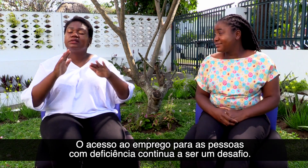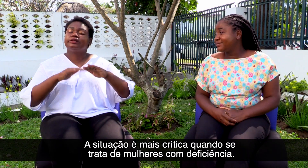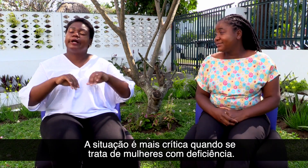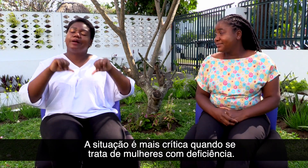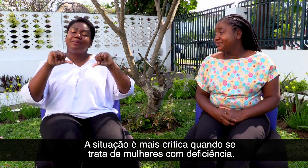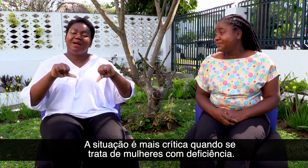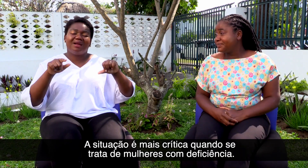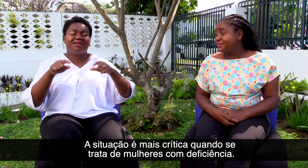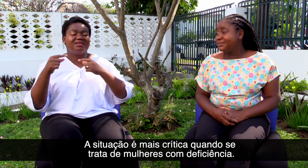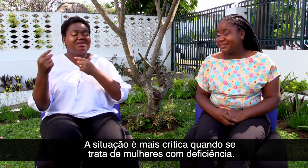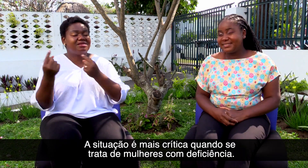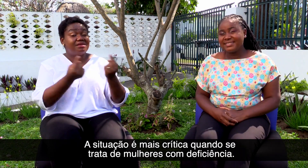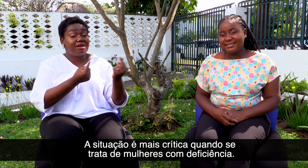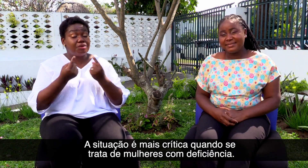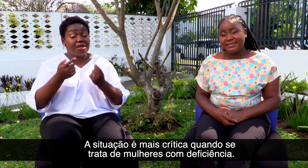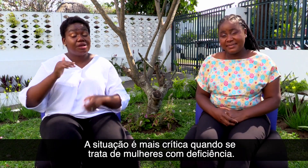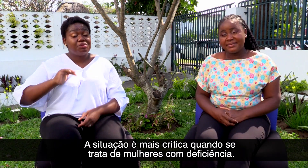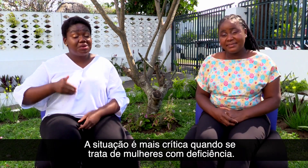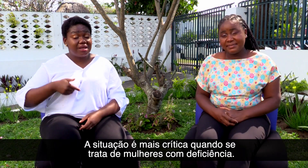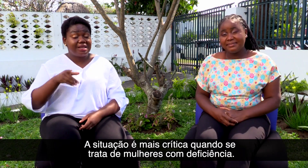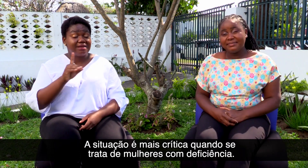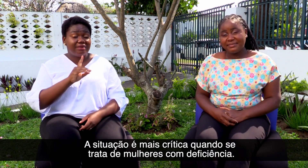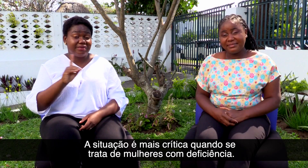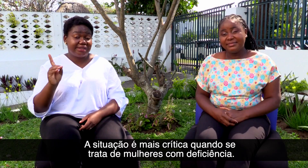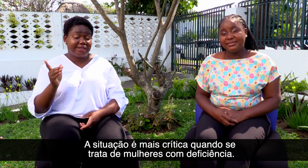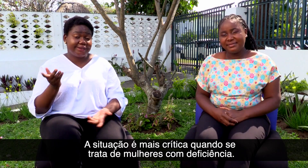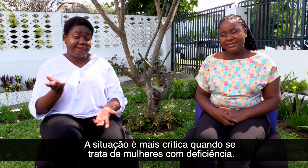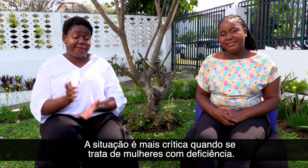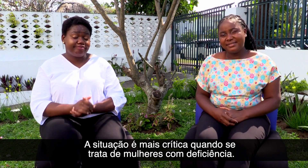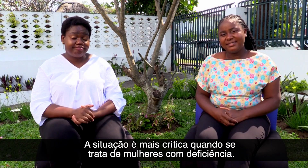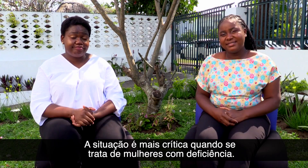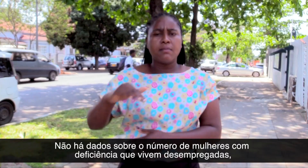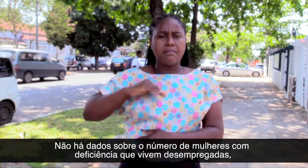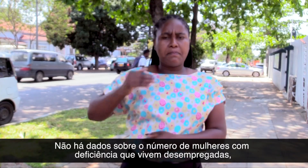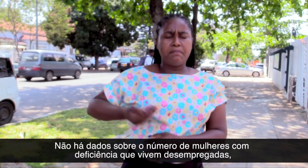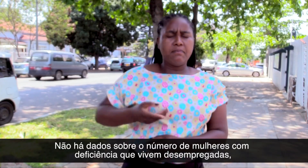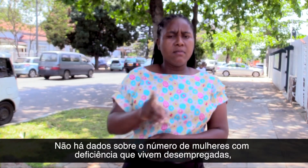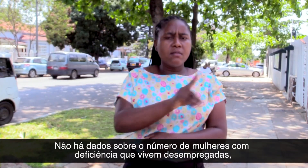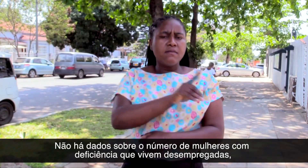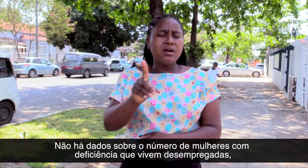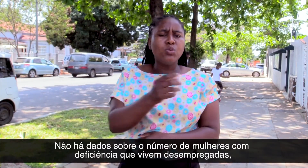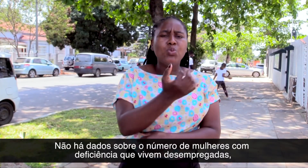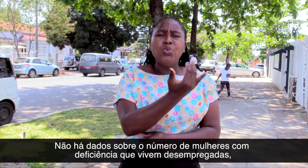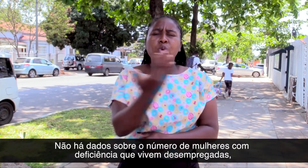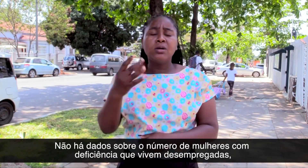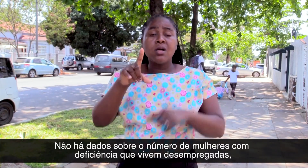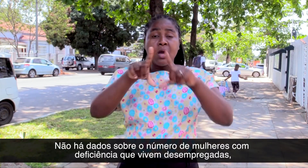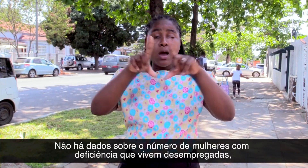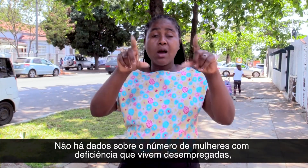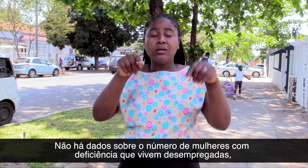A situação é mais crítica quando se trata de mulheres com deficiência. Não há dados sobre o número de mulheres com deficiência